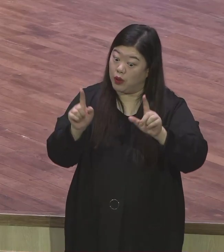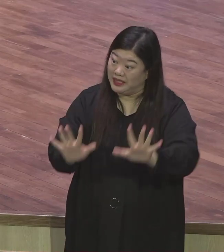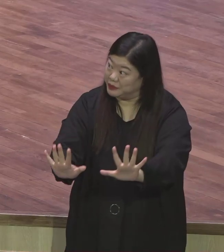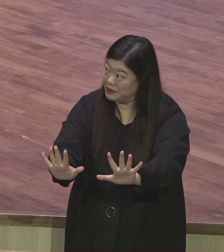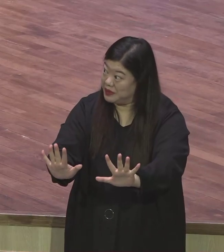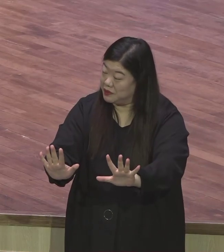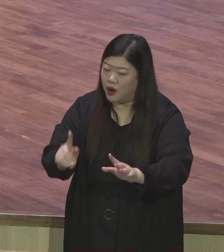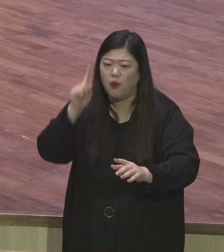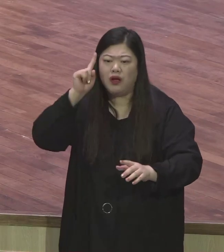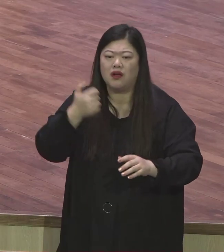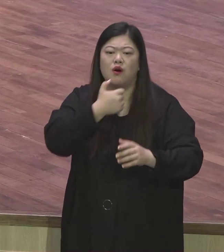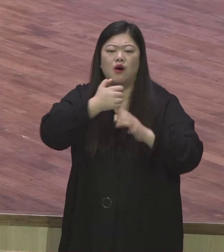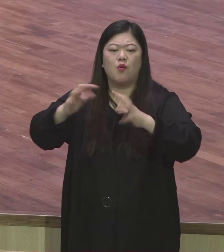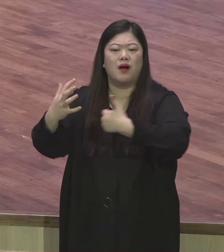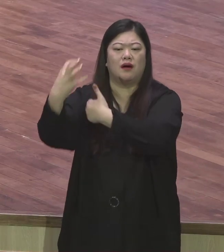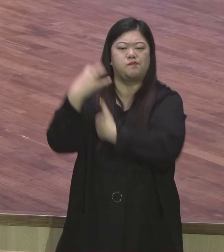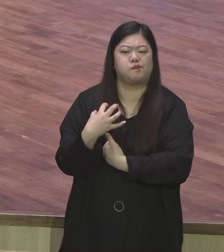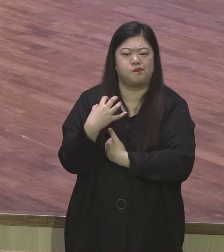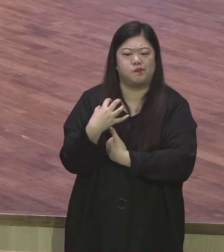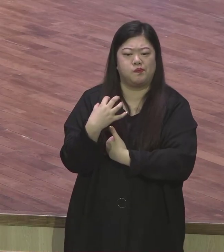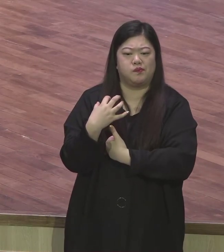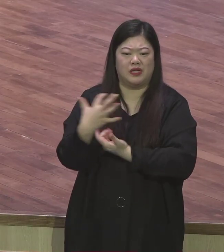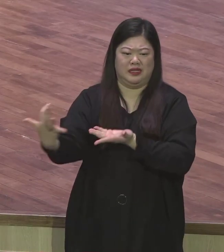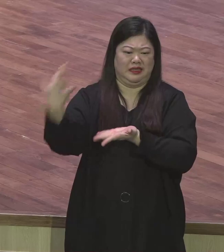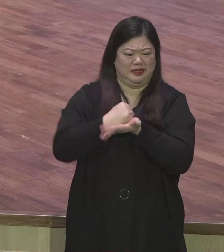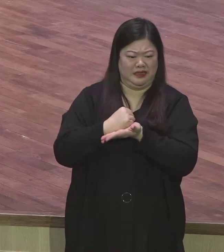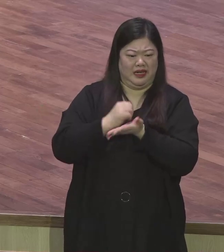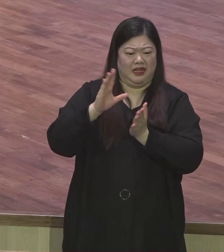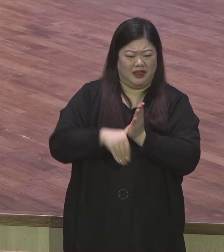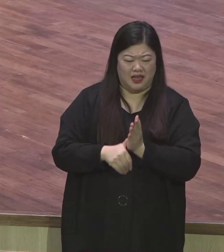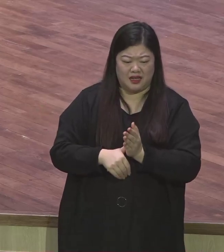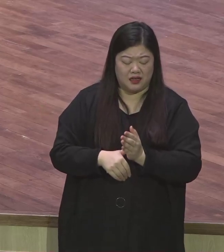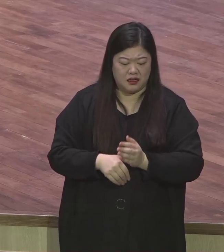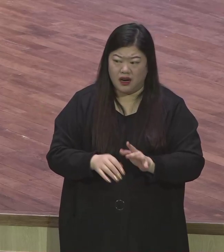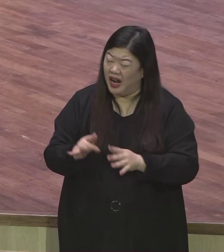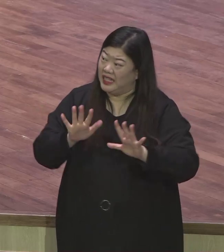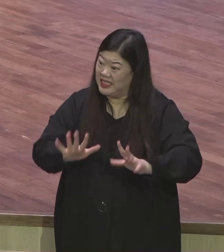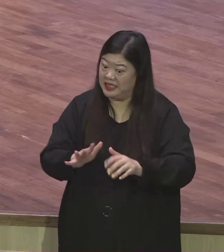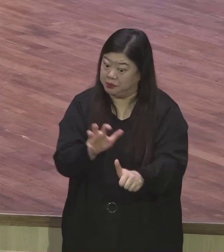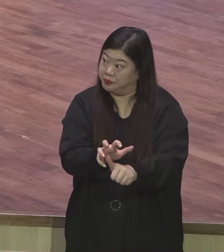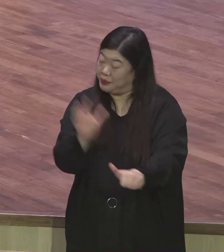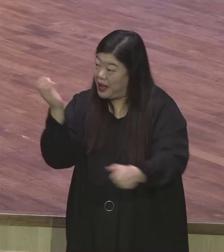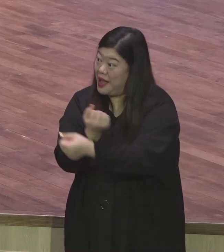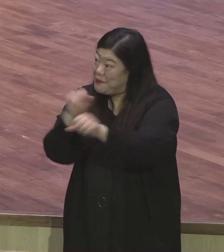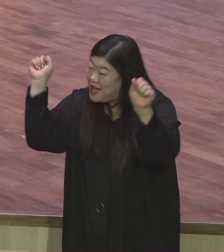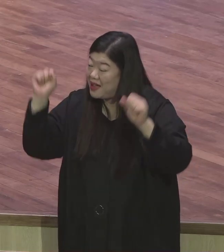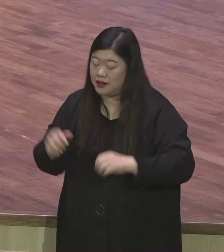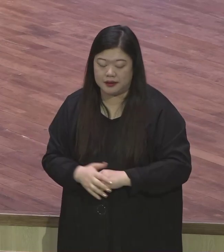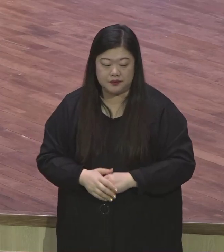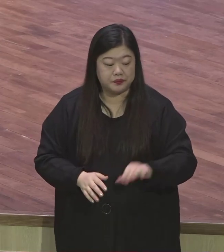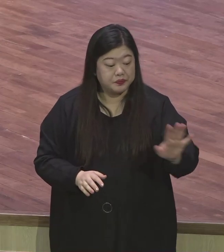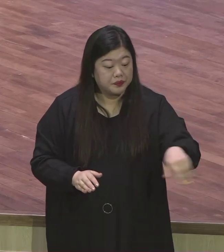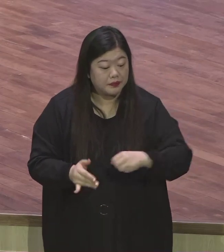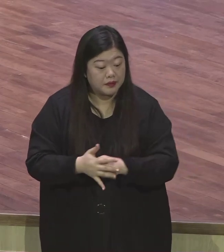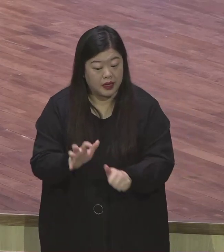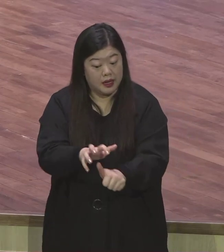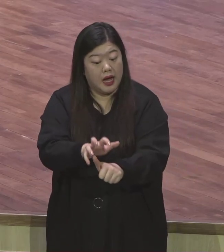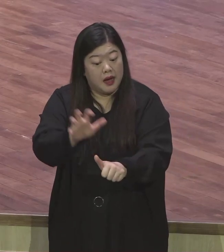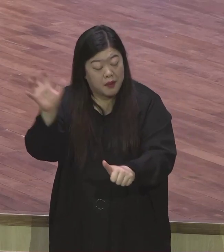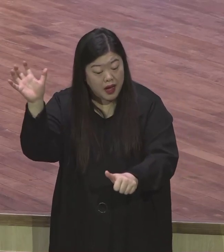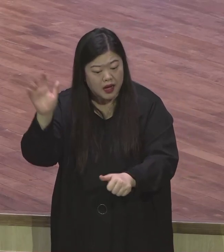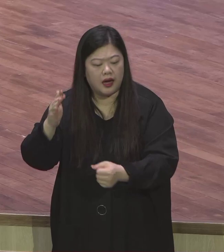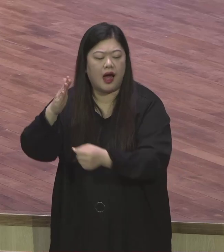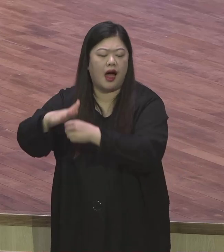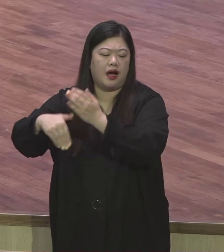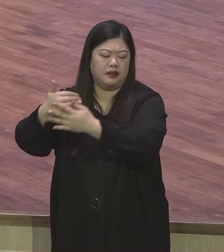로마 제국하에 있었죠. 그때 주님 대답은 때와 시기는 아버지께서 자기의 권한에 두셨으니 너희 알 바